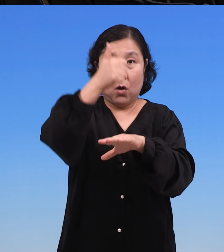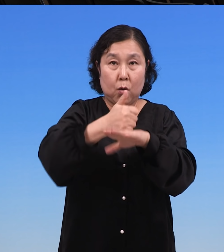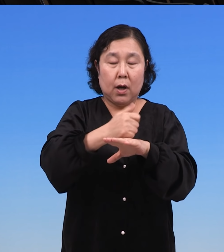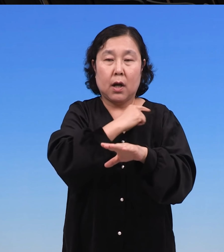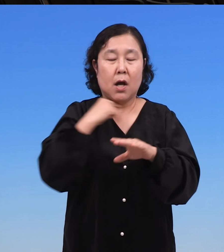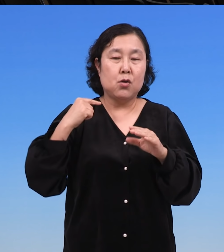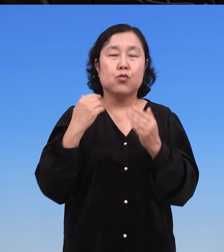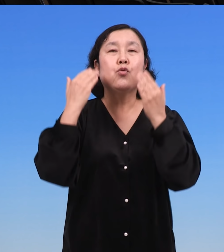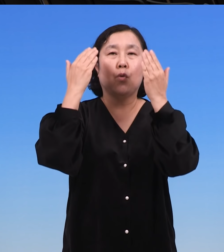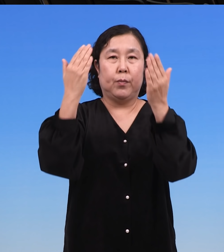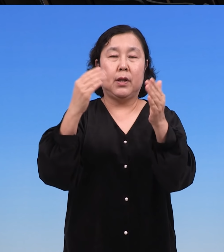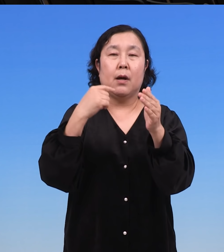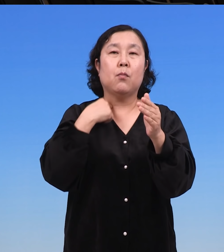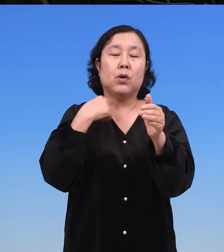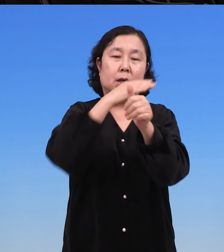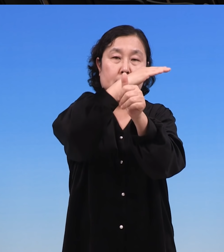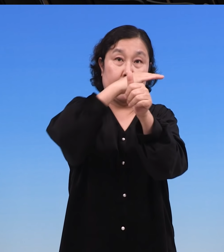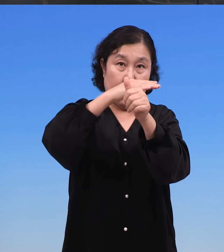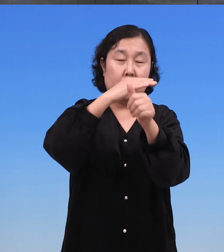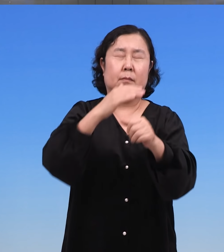그의 순교 아닙니까?